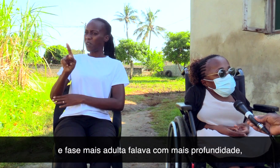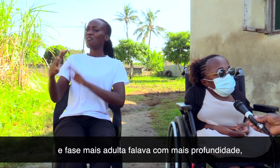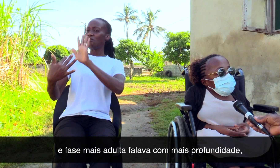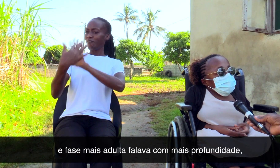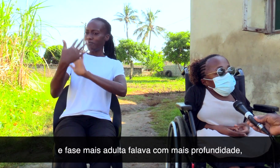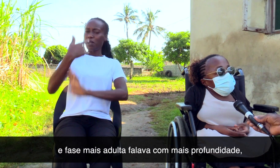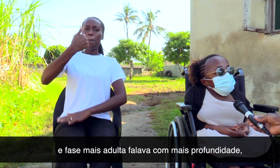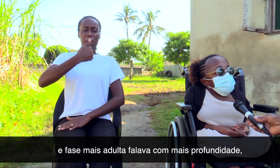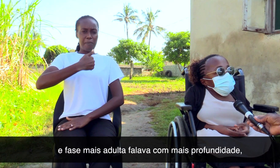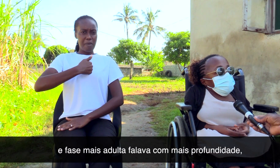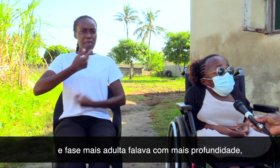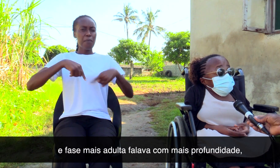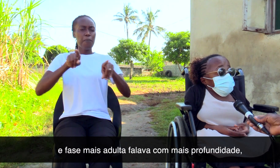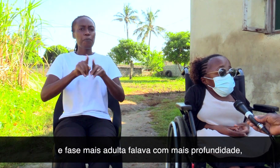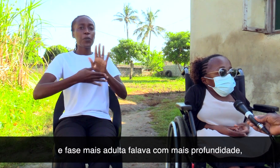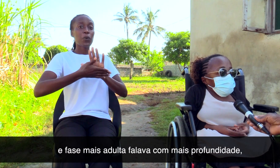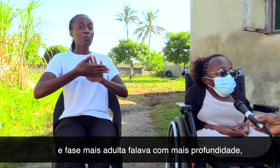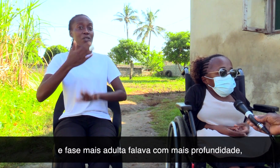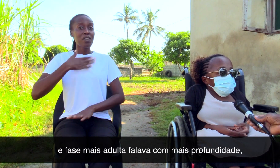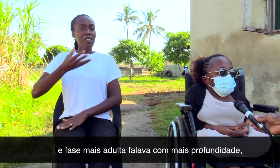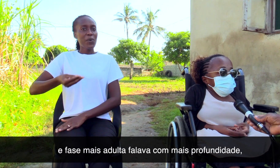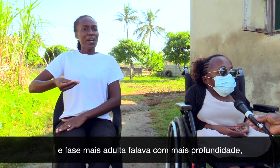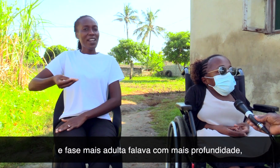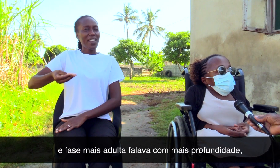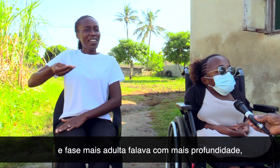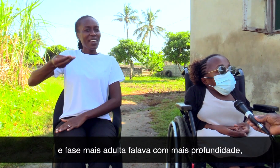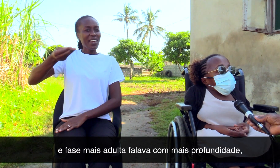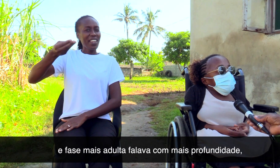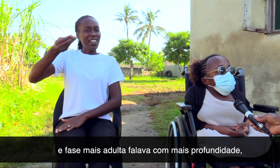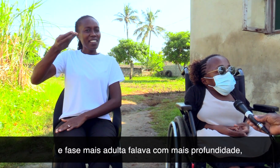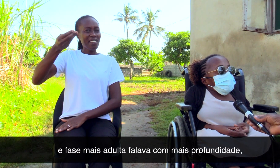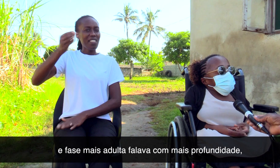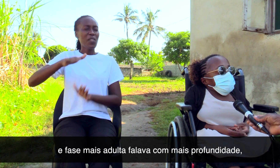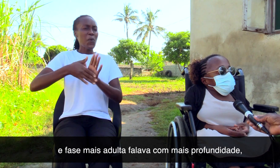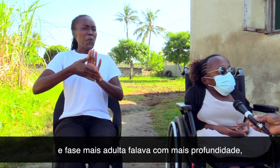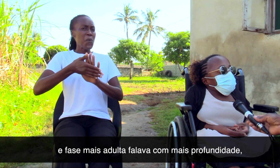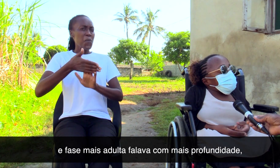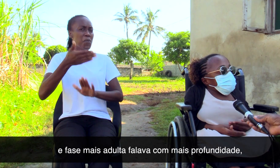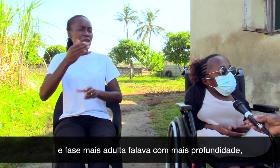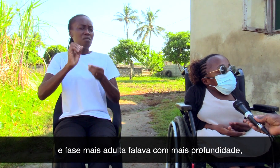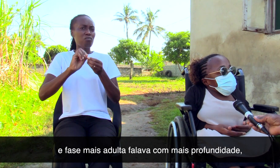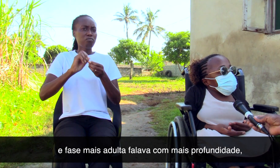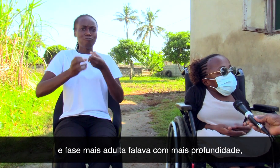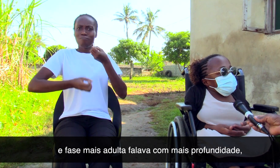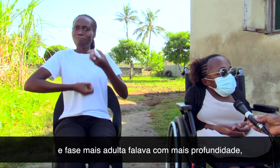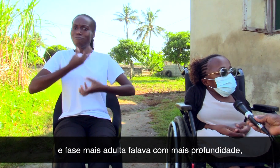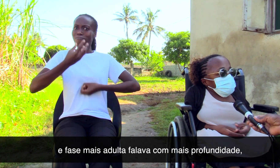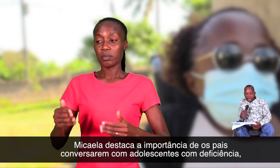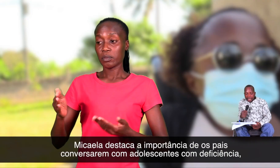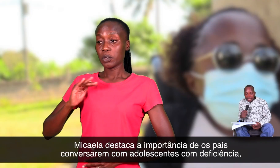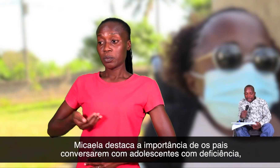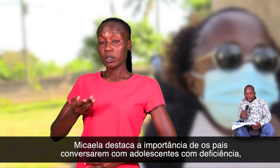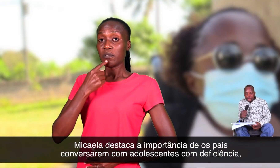explicando. E na fase mais adulta, posso assim dizer, ela foi abordando com mais